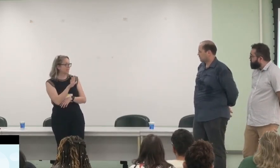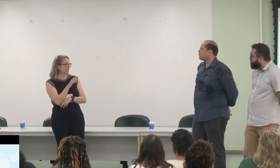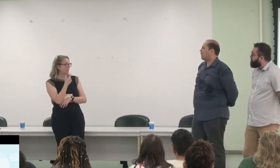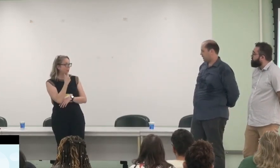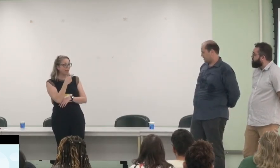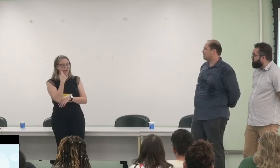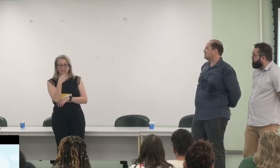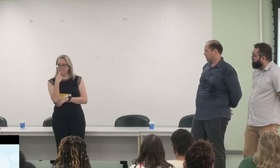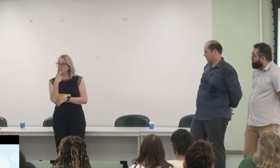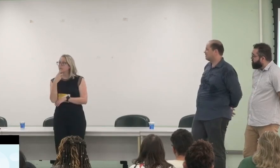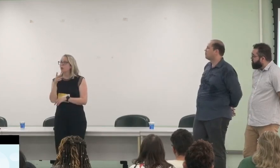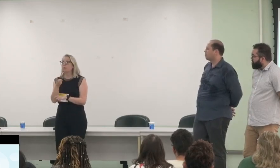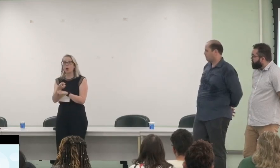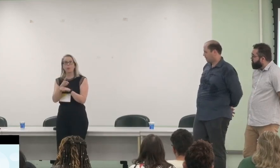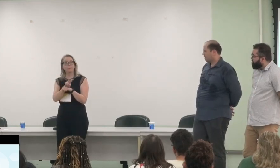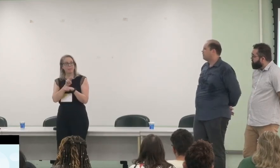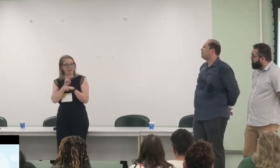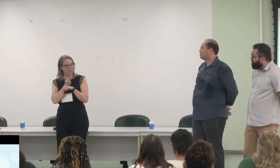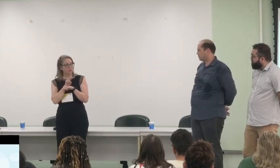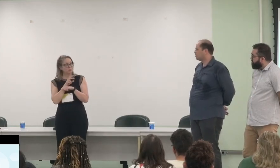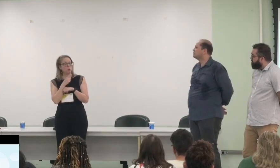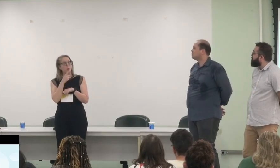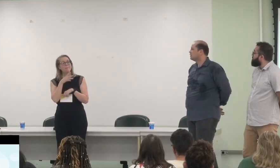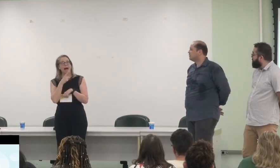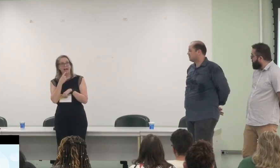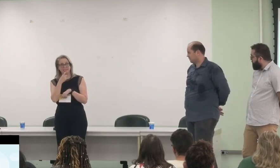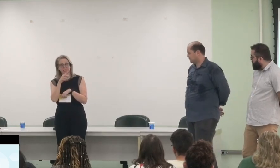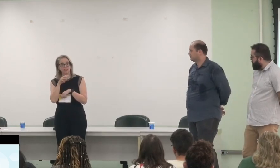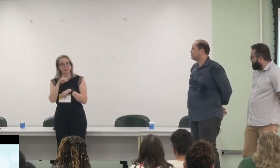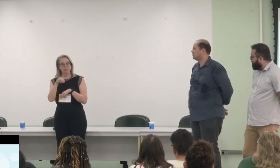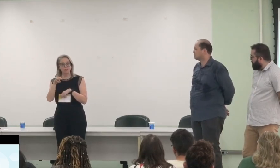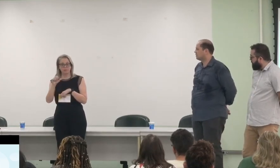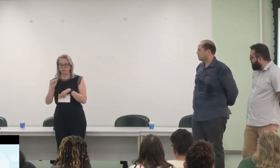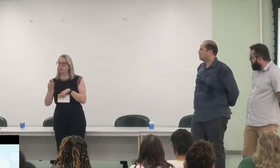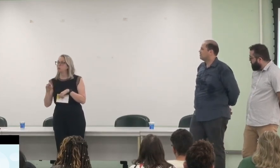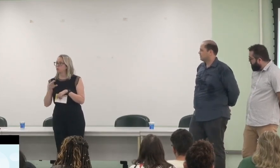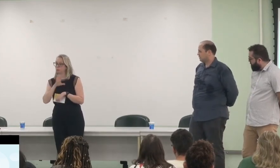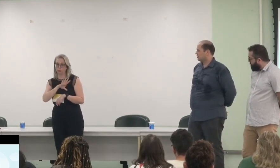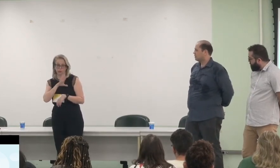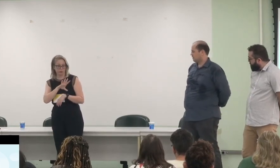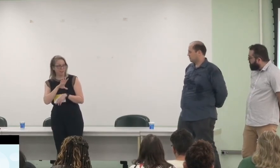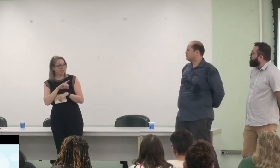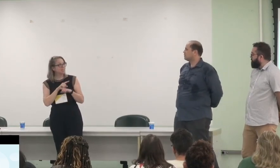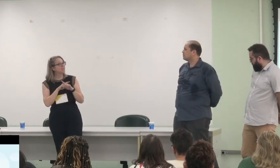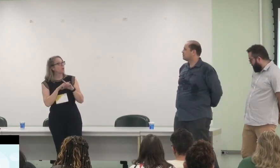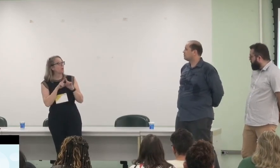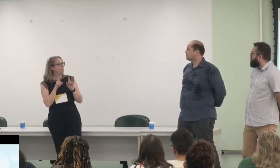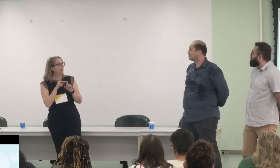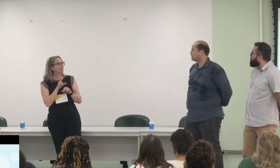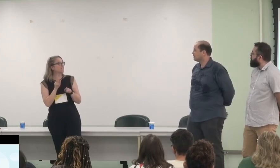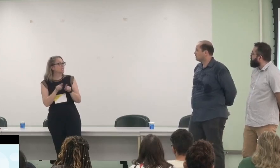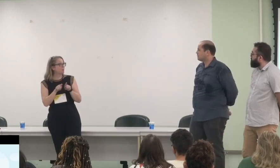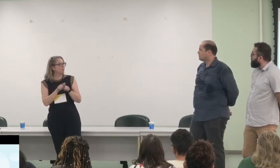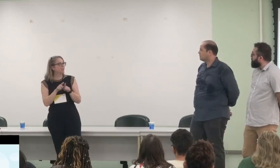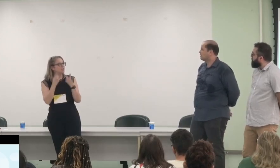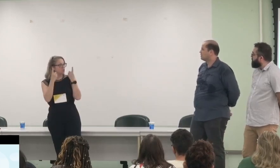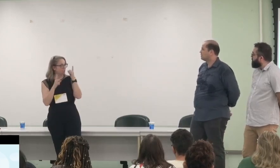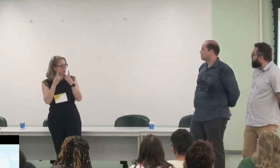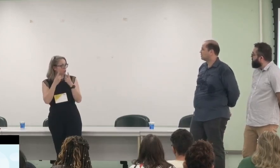Isso é interessante porque na conjunção mas tem um empréstimo também aí do português, só que